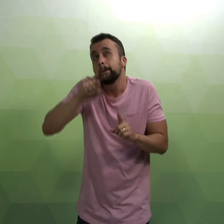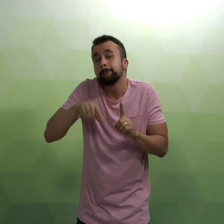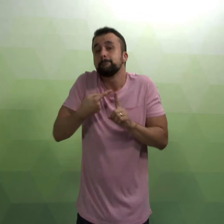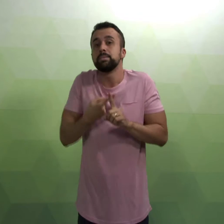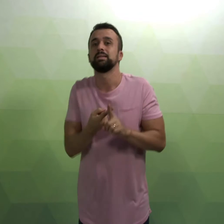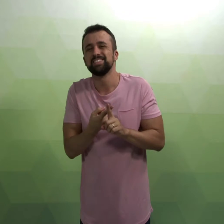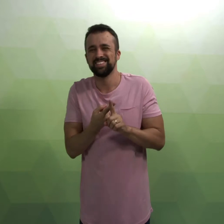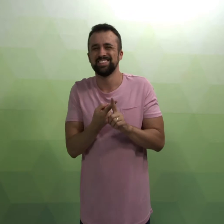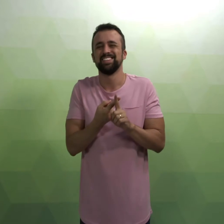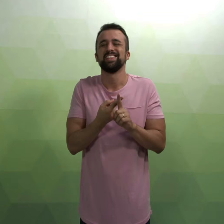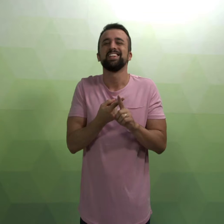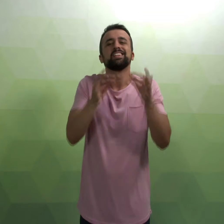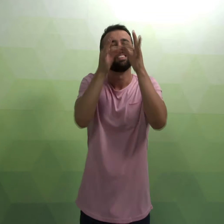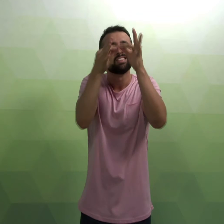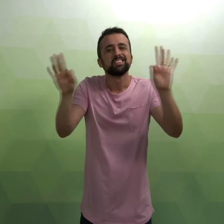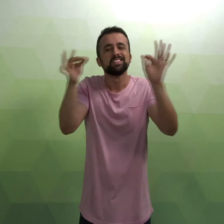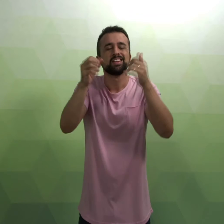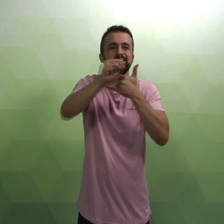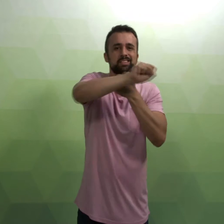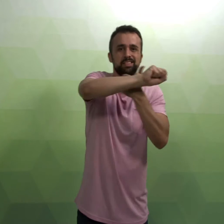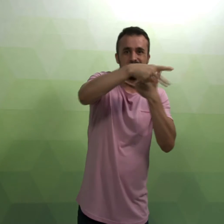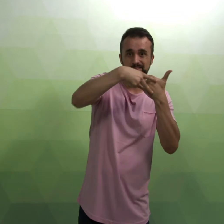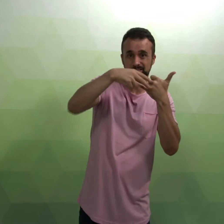sintática SVO do português.